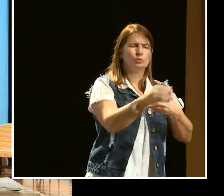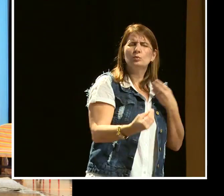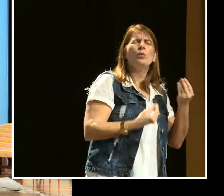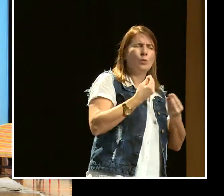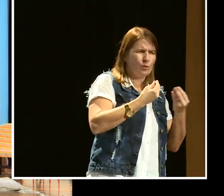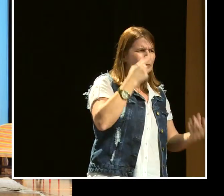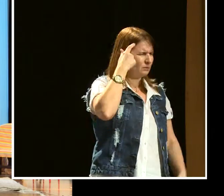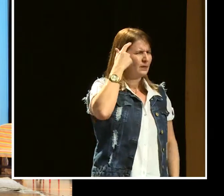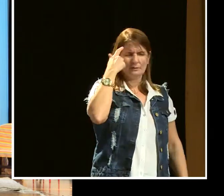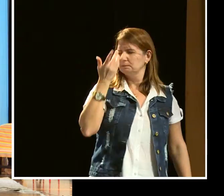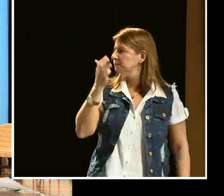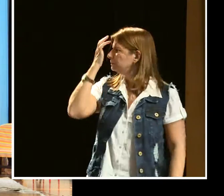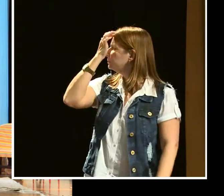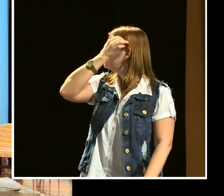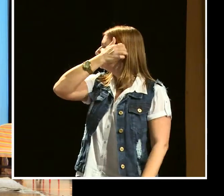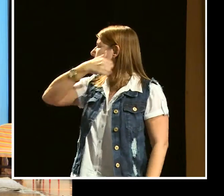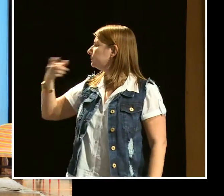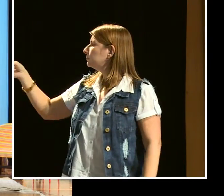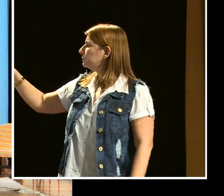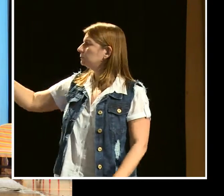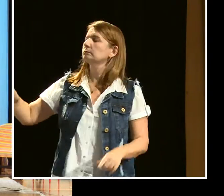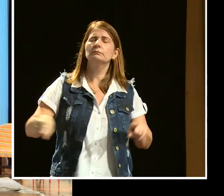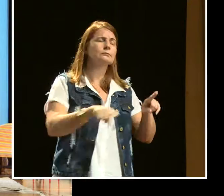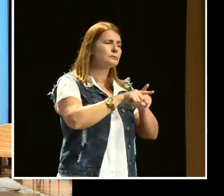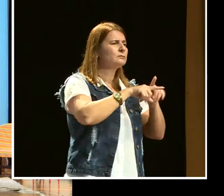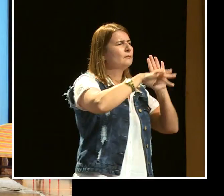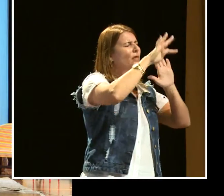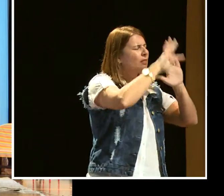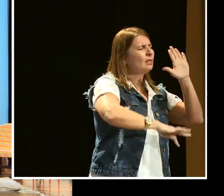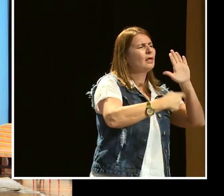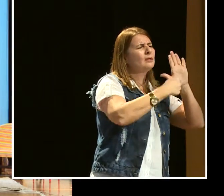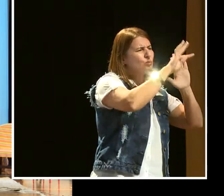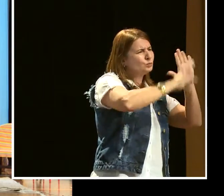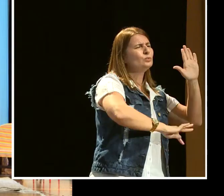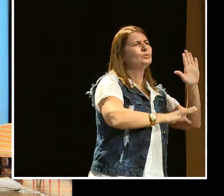Como nós poderíamos ajudar, auxiliar esses alunos?